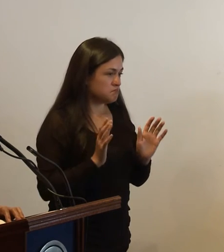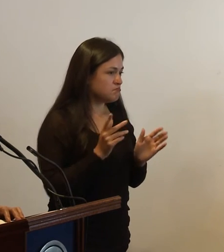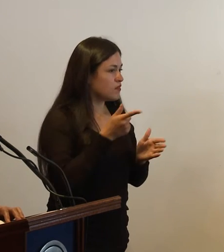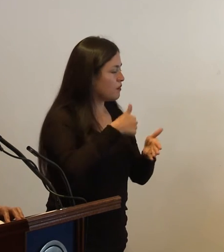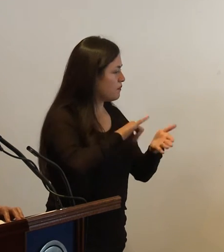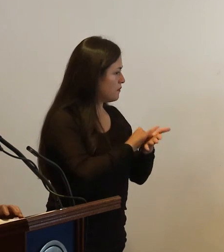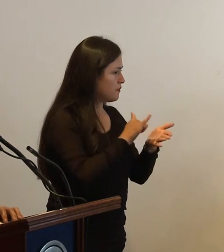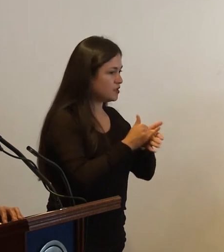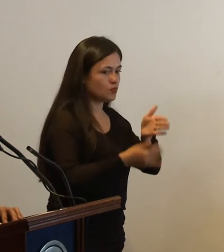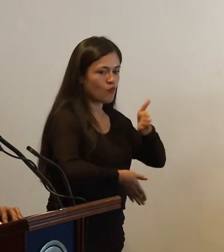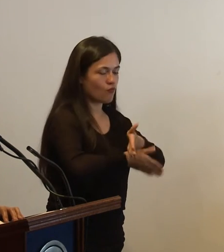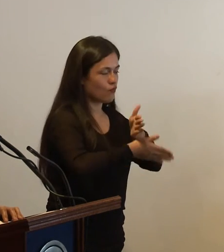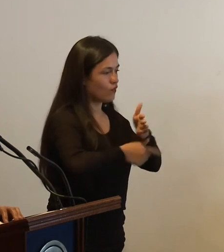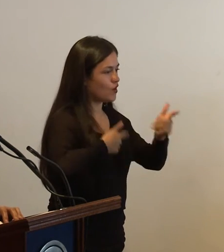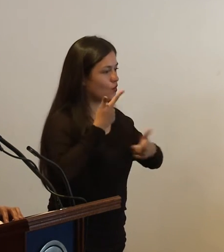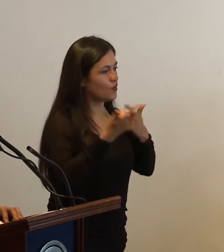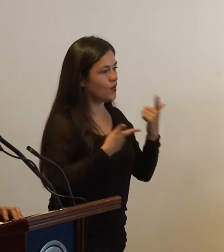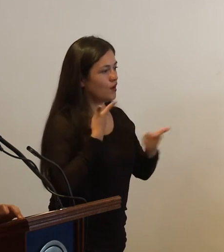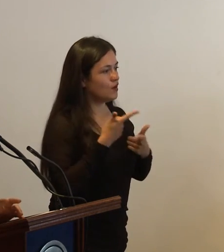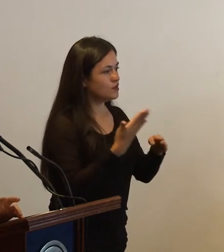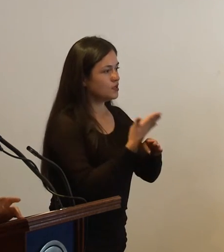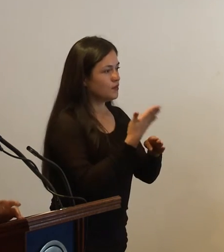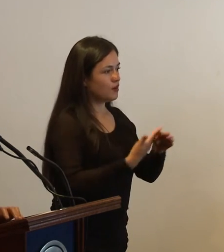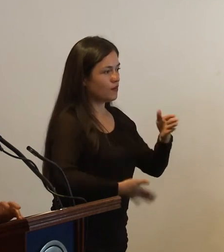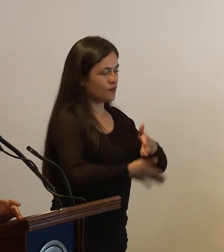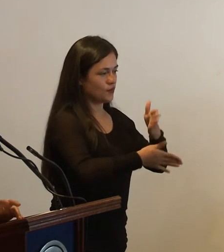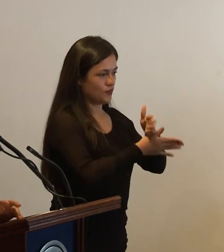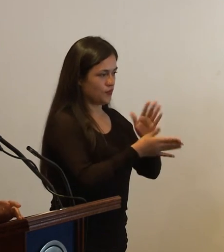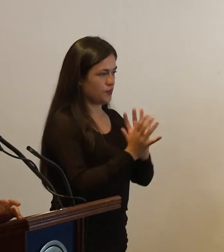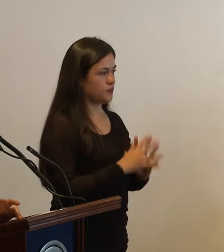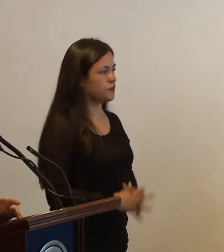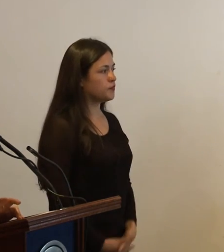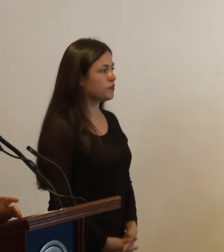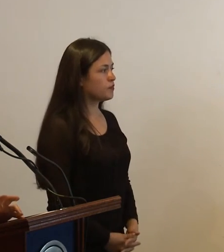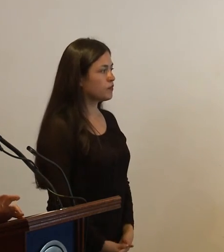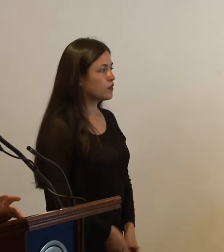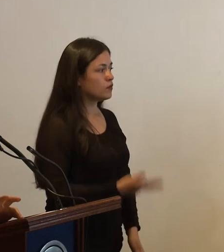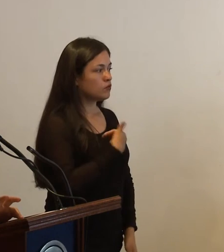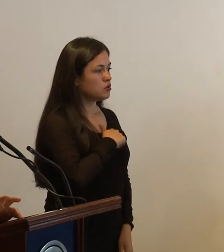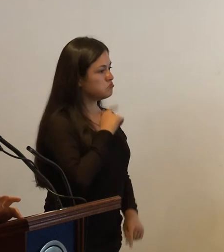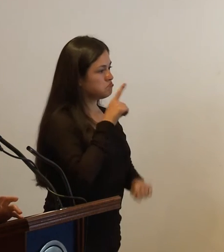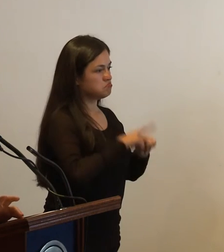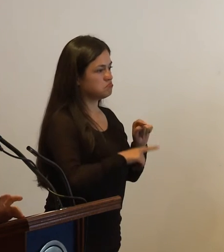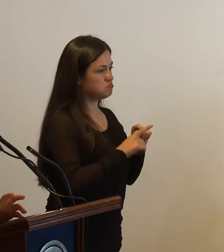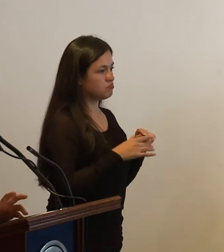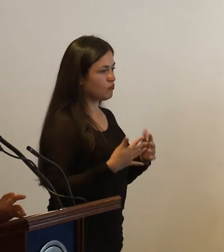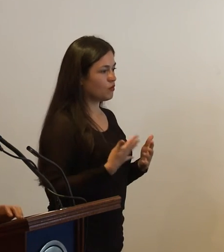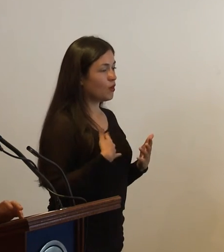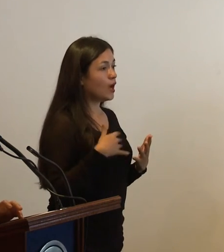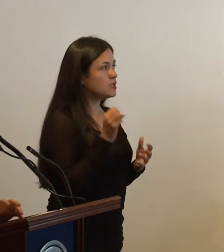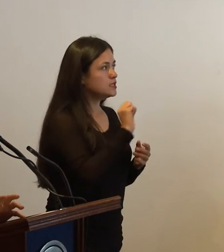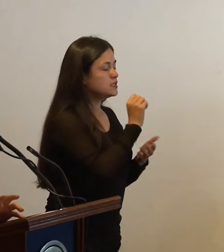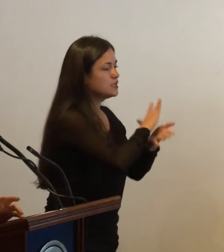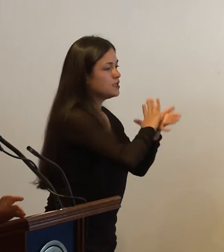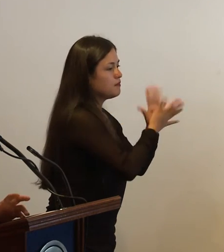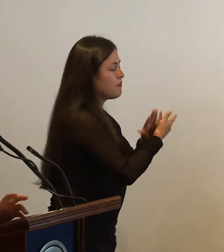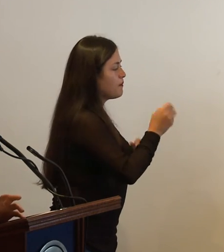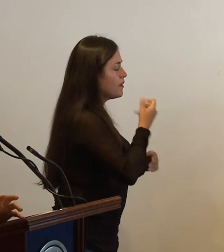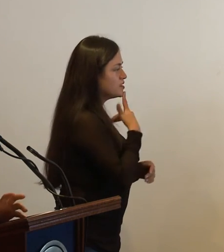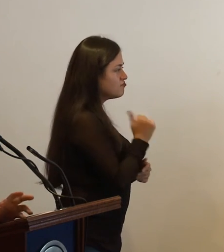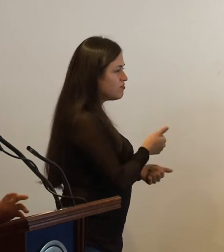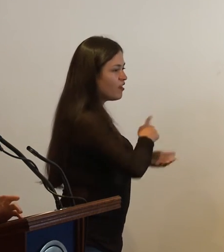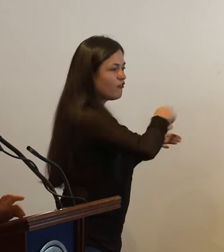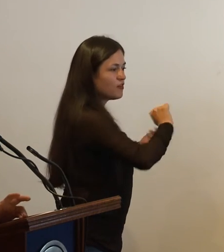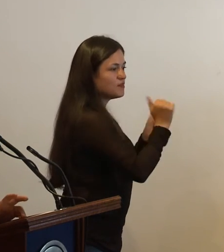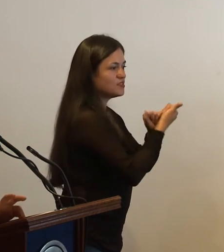lucha que va a continuar. Entonces, ahí no podemos pues dejarnos ilusionar de que con